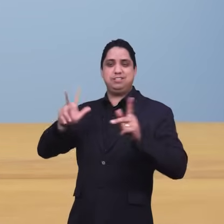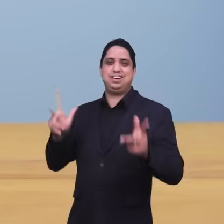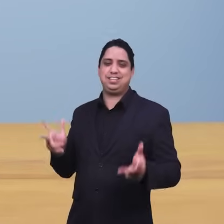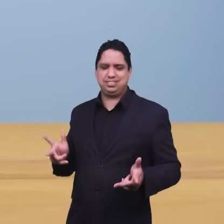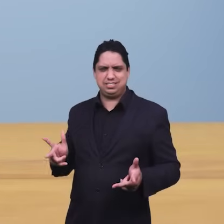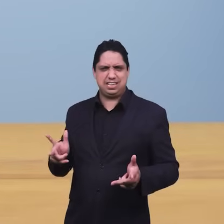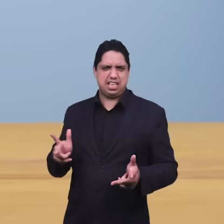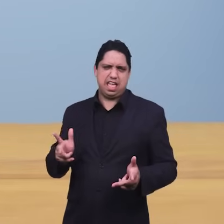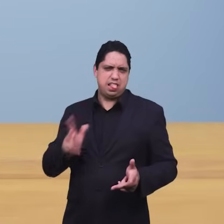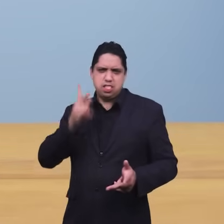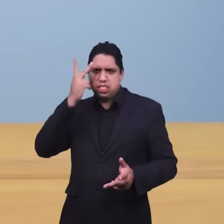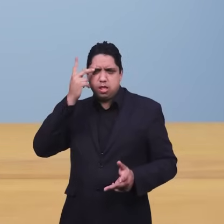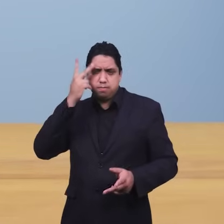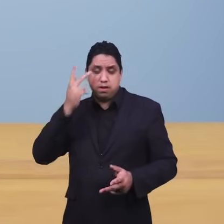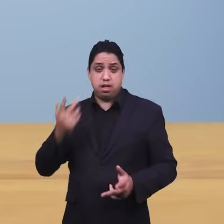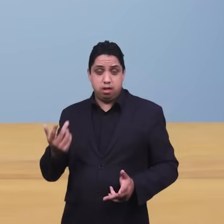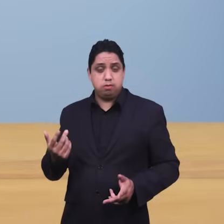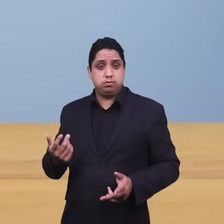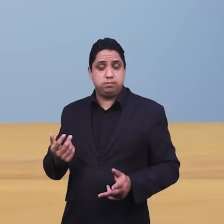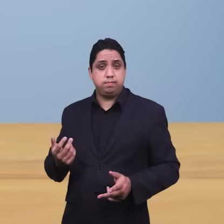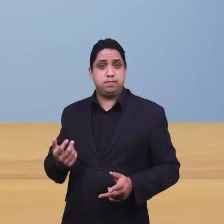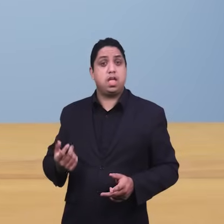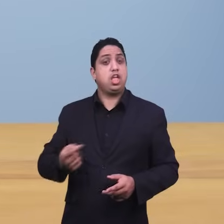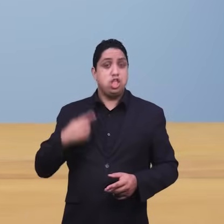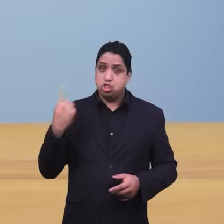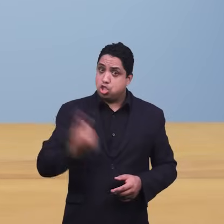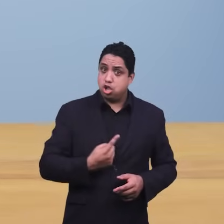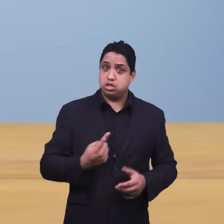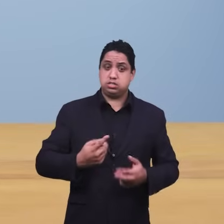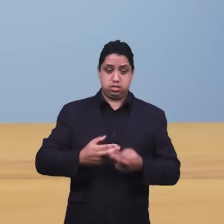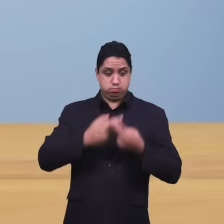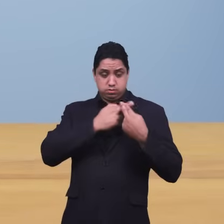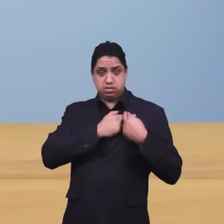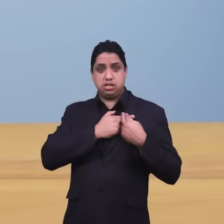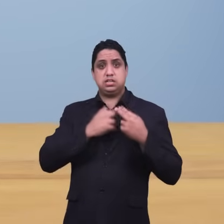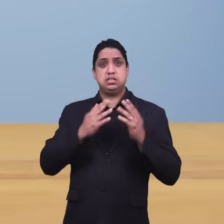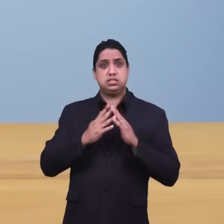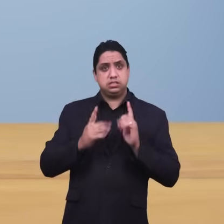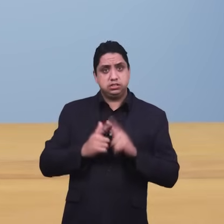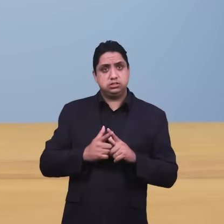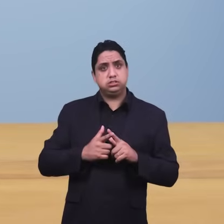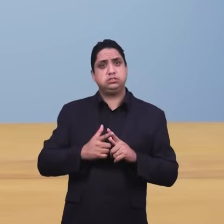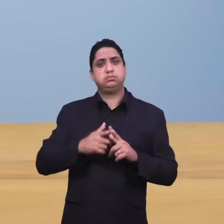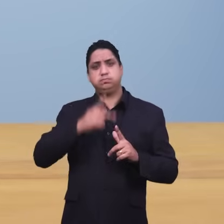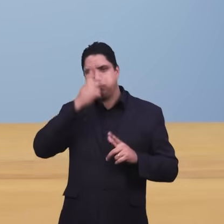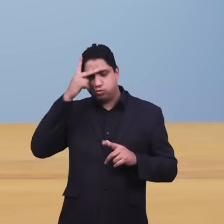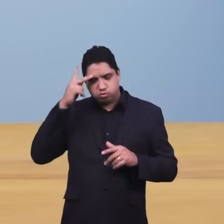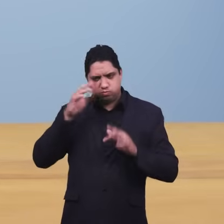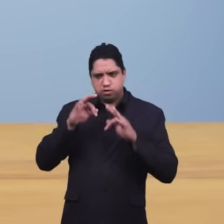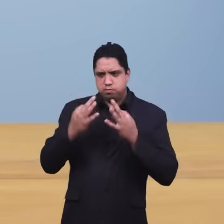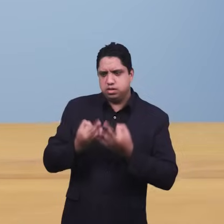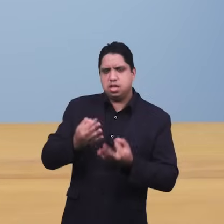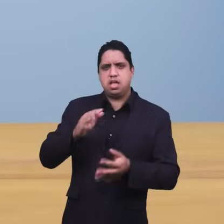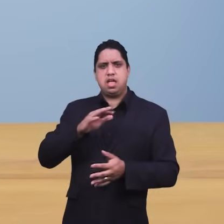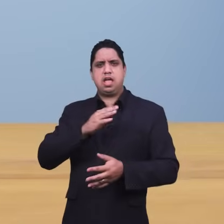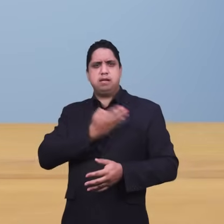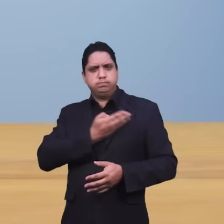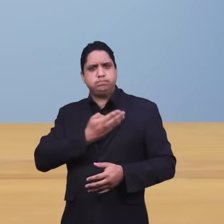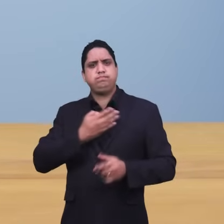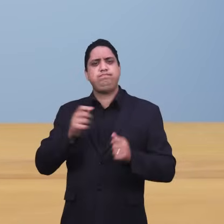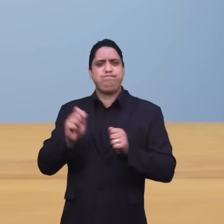Então, isso é que a igreja, nós como pessoas, como familiares, como amigos, podemos